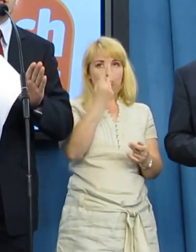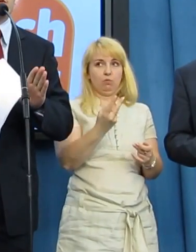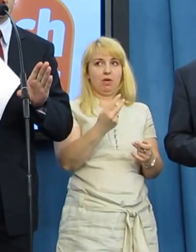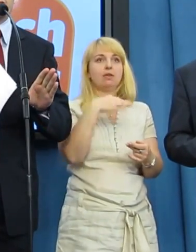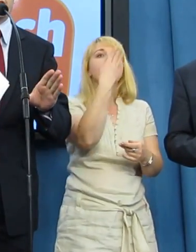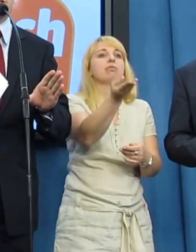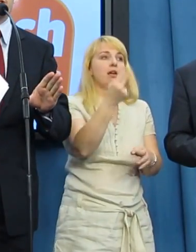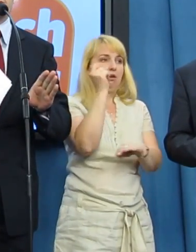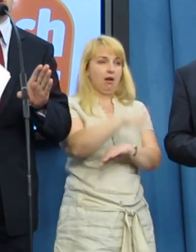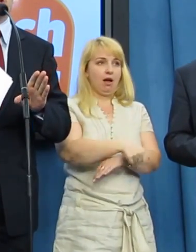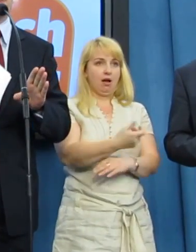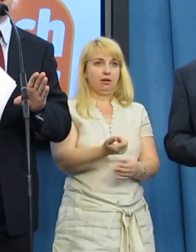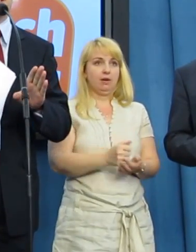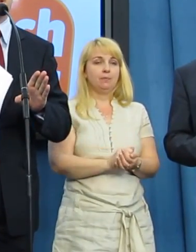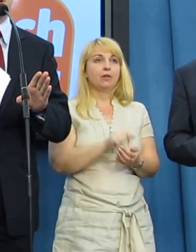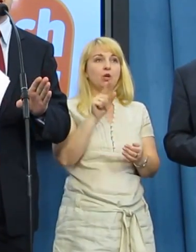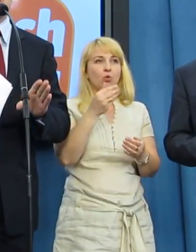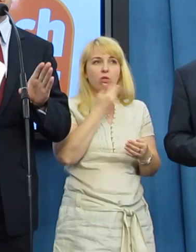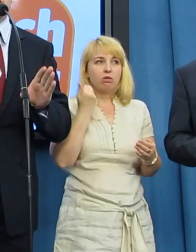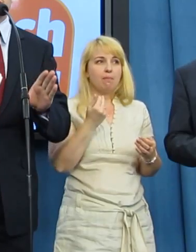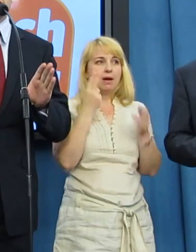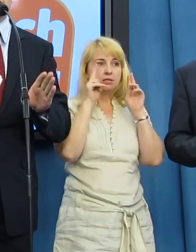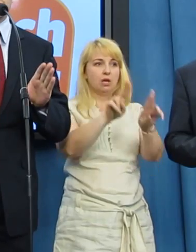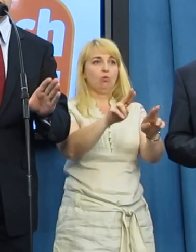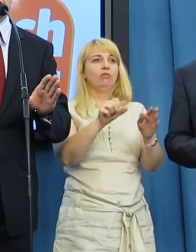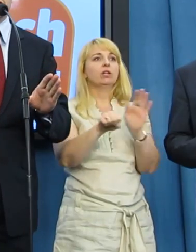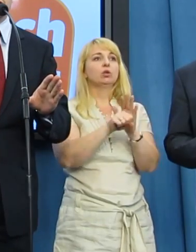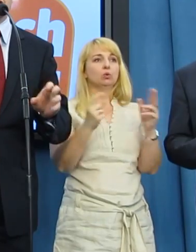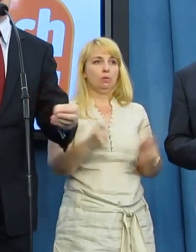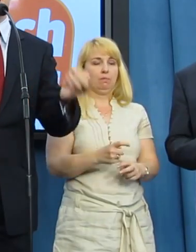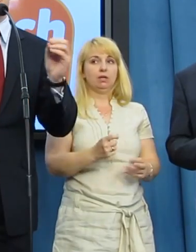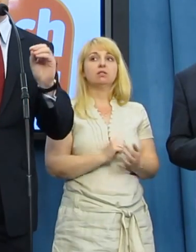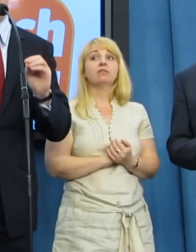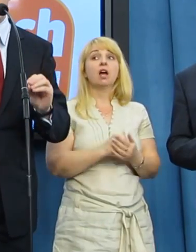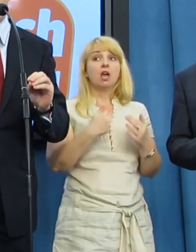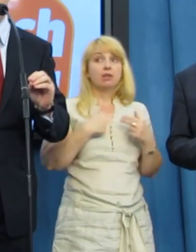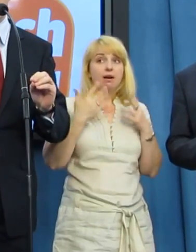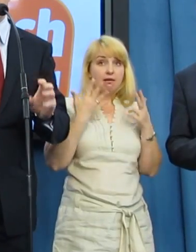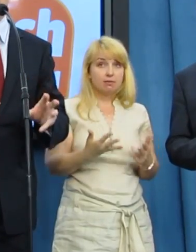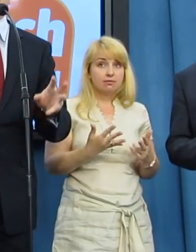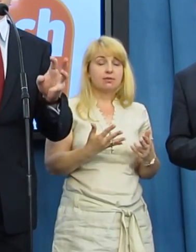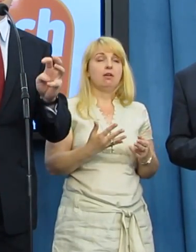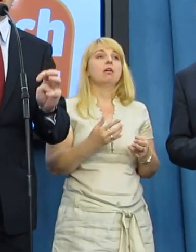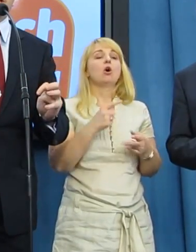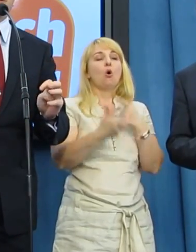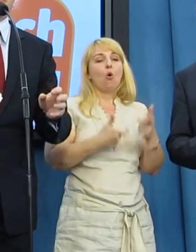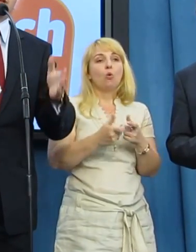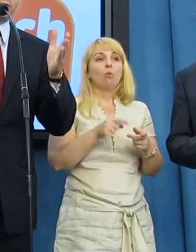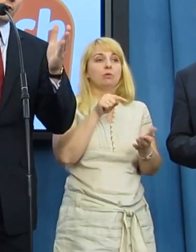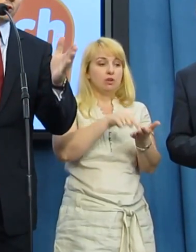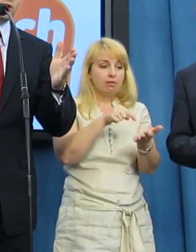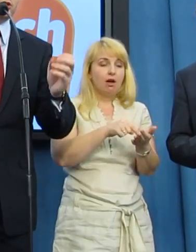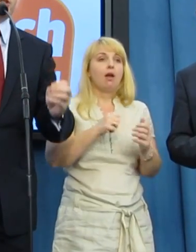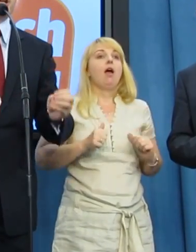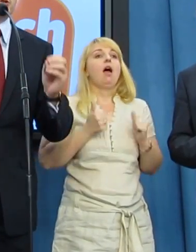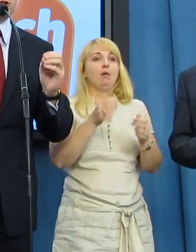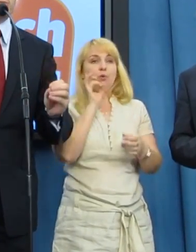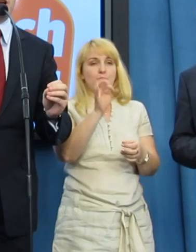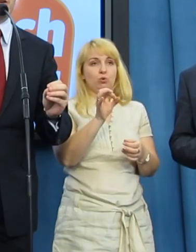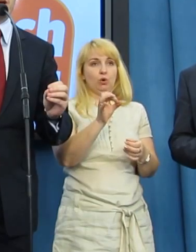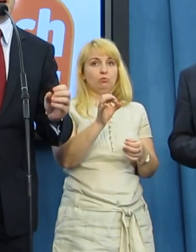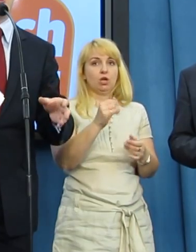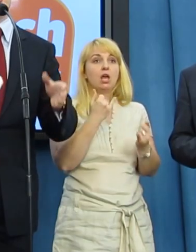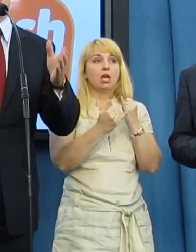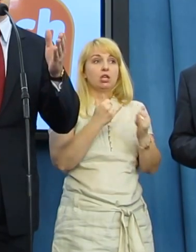całkowicie burzy zaufanie do państwa i burzy zasadę pewności obrotu gospodarczego. Jeśli ja dzisiaj działam i jestem przekonany, bo tak mówią urzędnicy, że działam